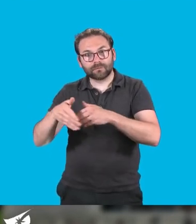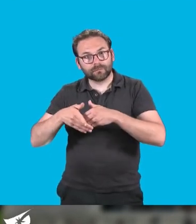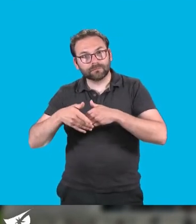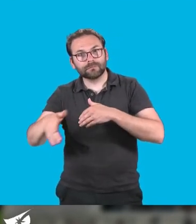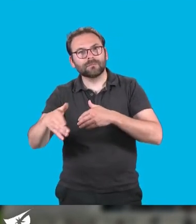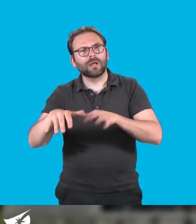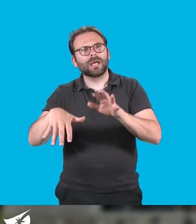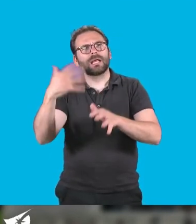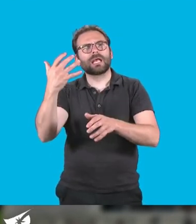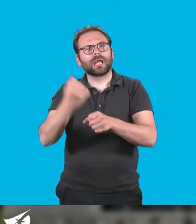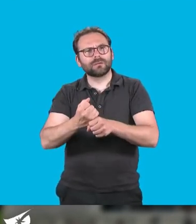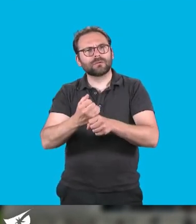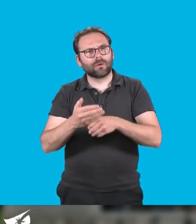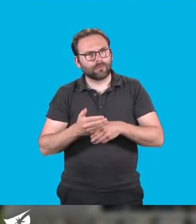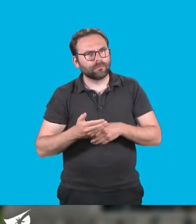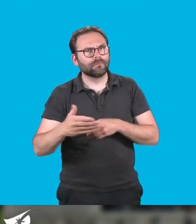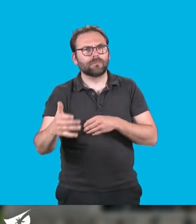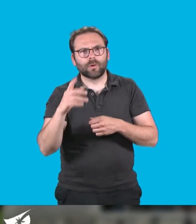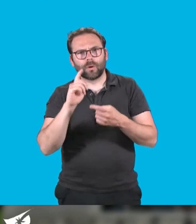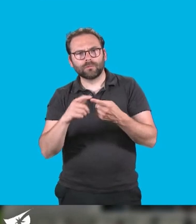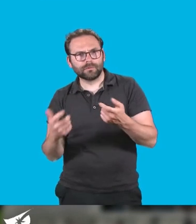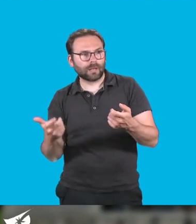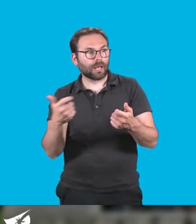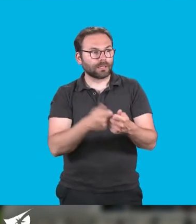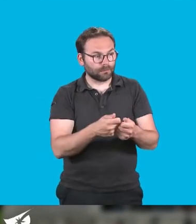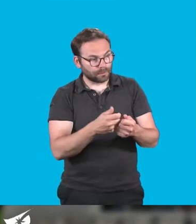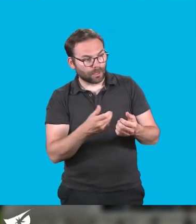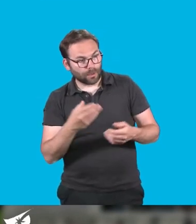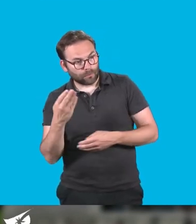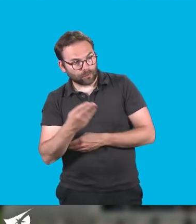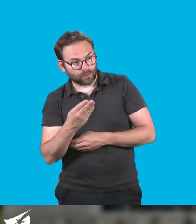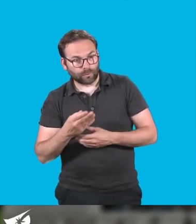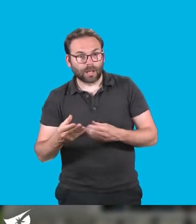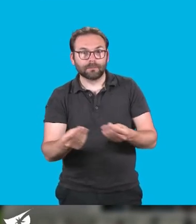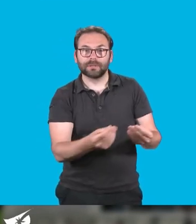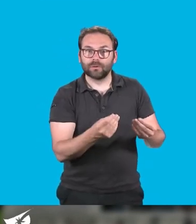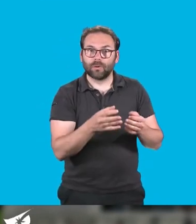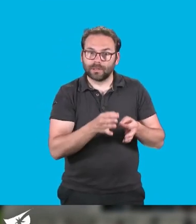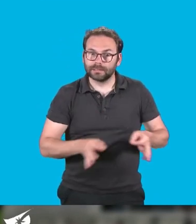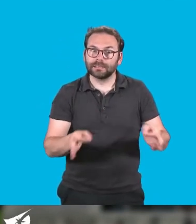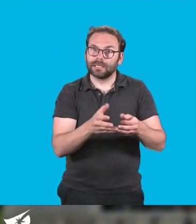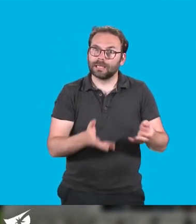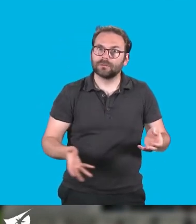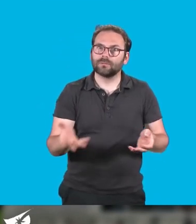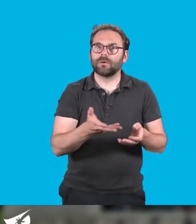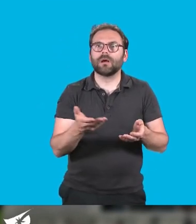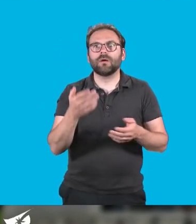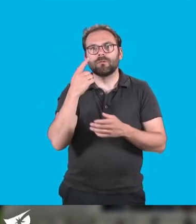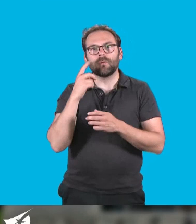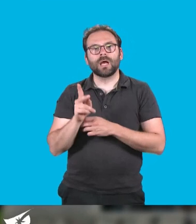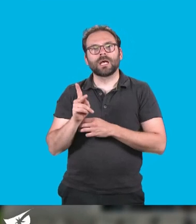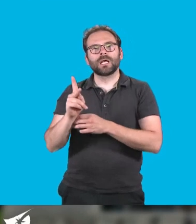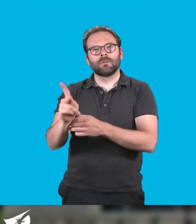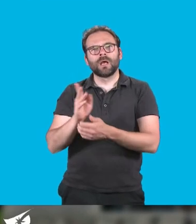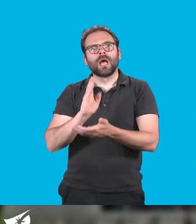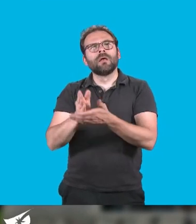pour les 15 prochaines années pour répondre aux besoins de nos habitants et de nos territoires, avec à la fois le rappel des kilomètres d'intervention